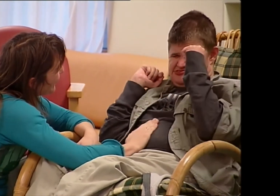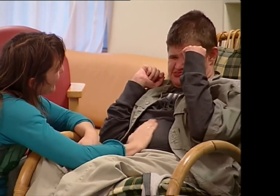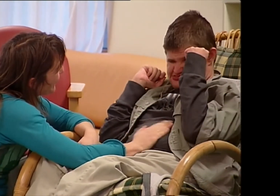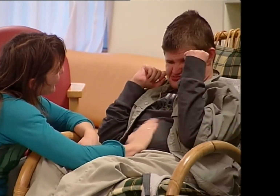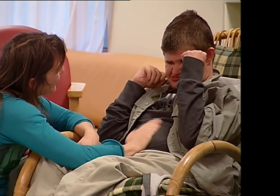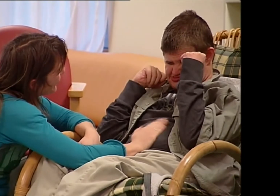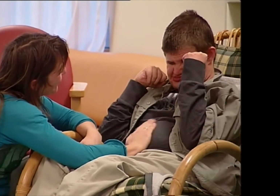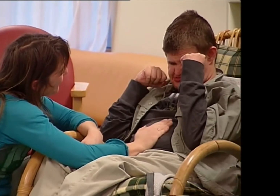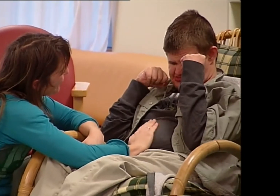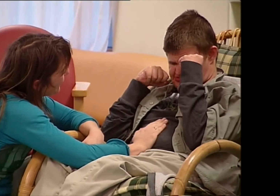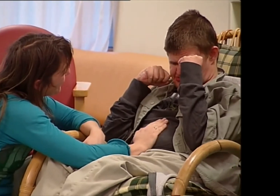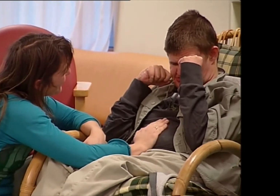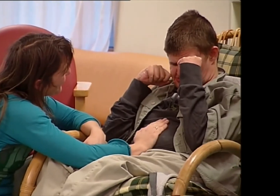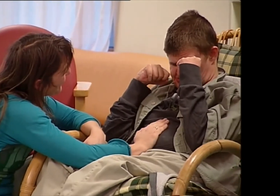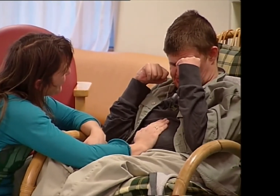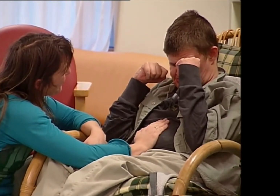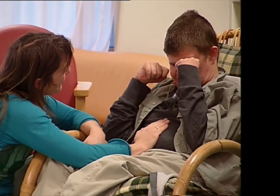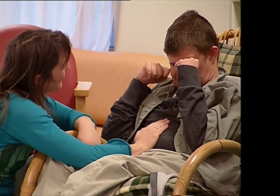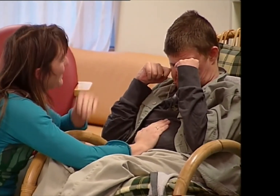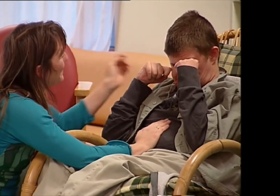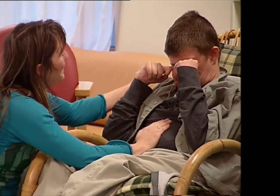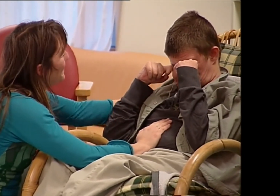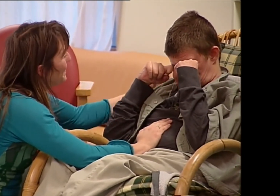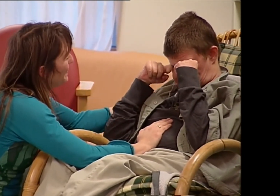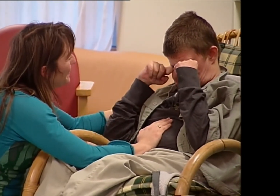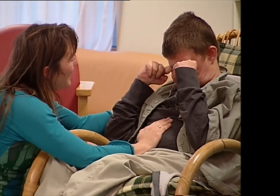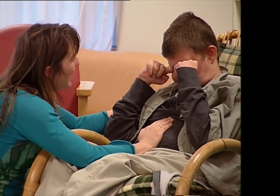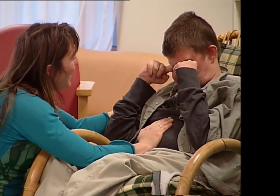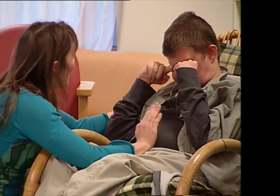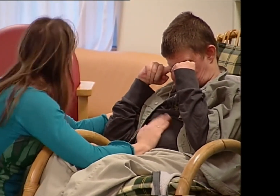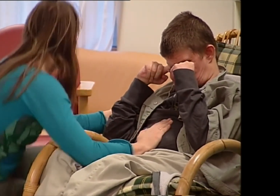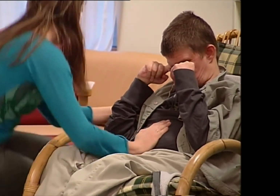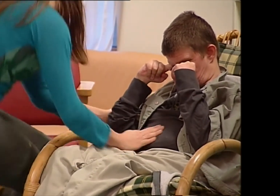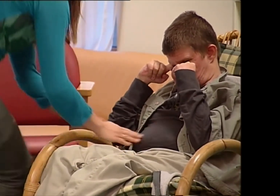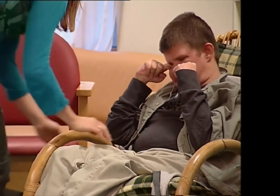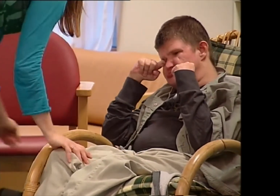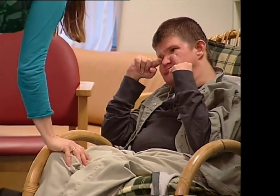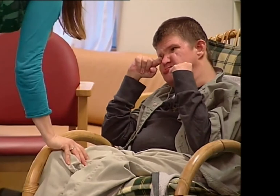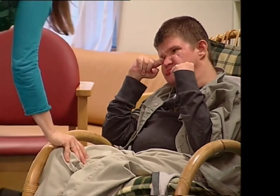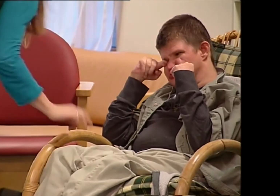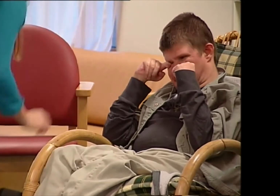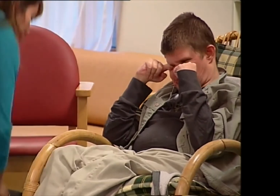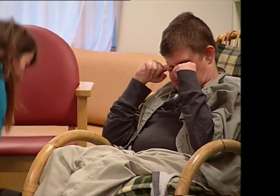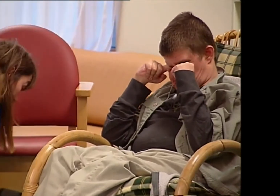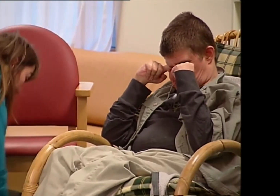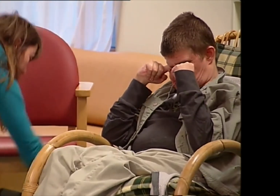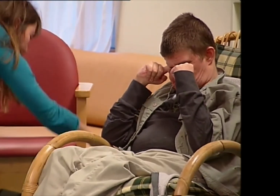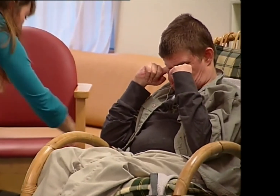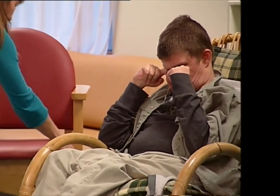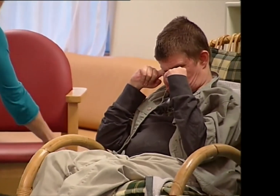brachten cliënten als Corrie een groot deel van hun leven, bij wijze van spreken, suffend door. Opgesloten in hun eigen